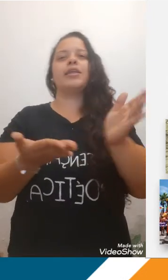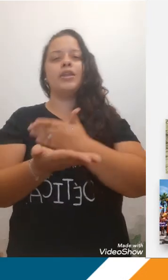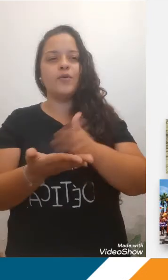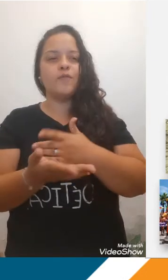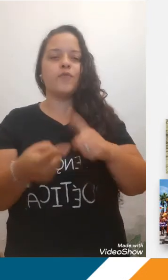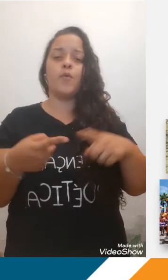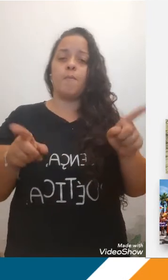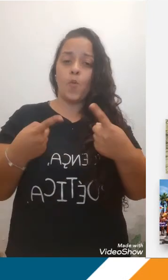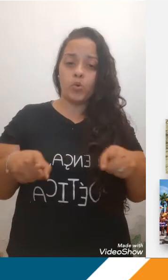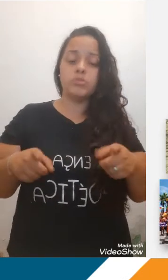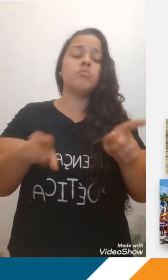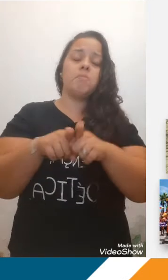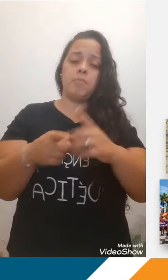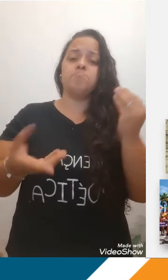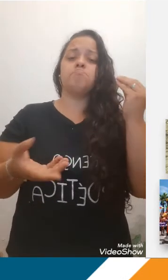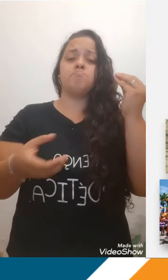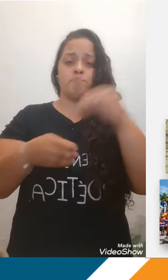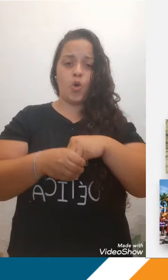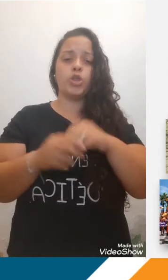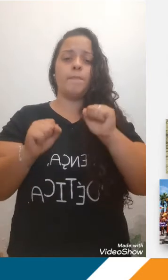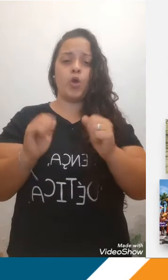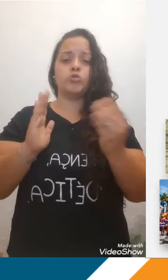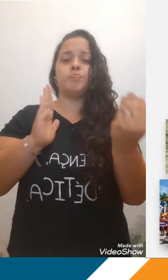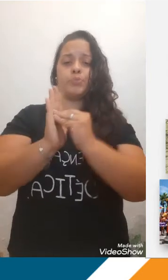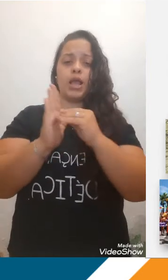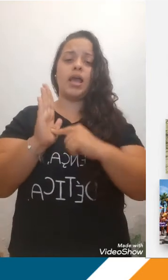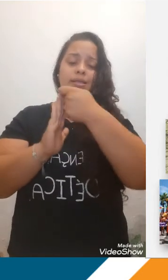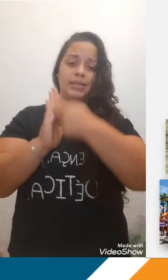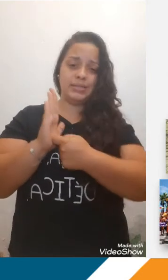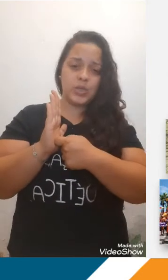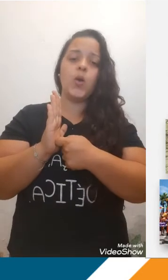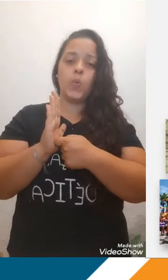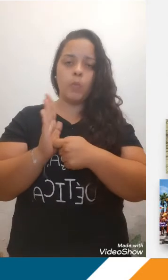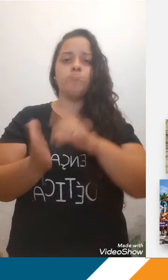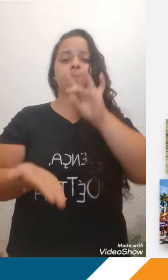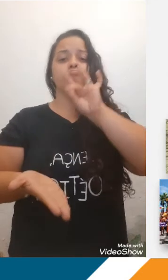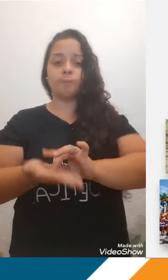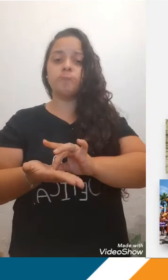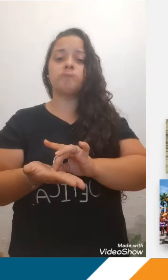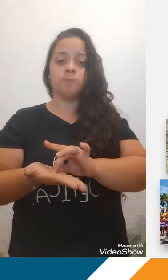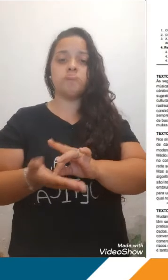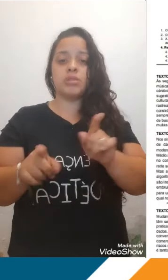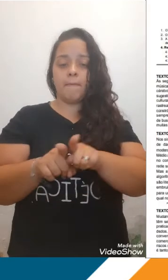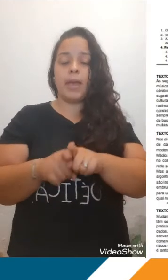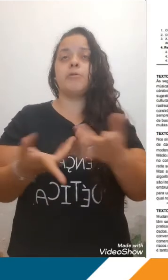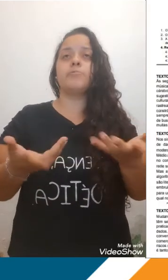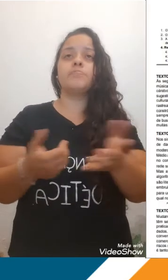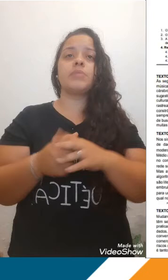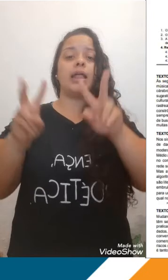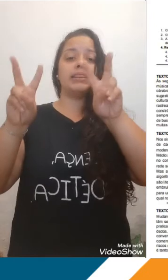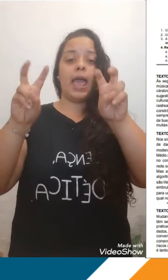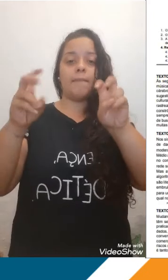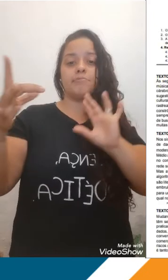também pode ser usado na redação, contanto que obedeça aos critérios de legitimidade e de pertinência ao